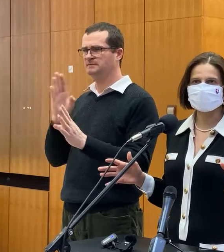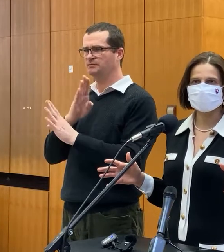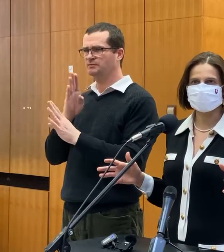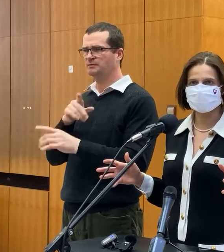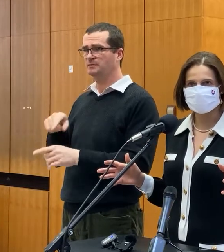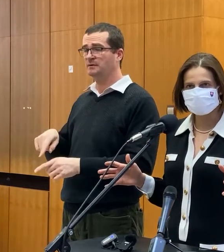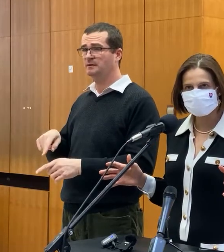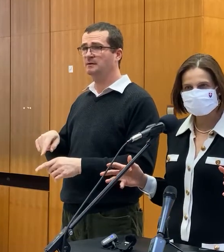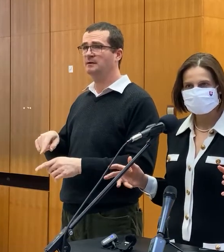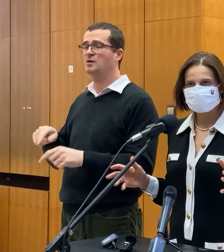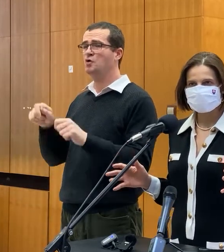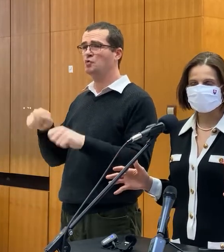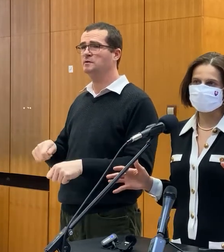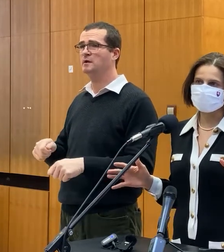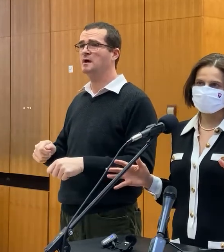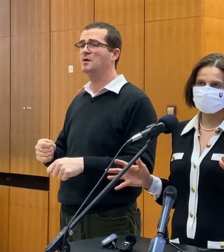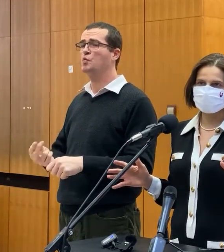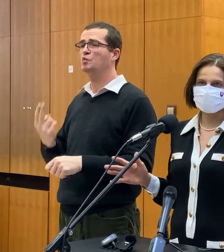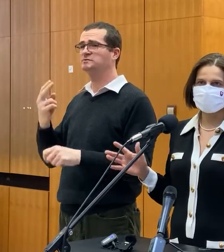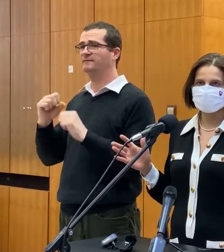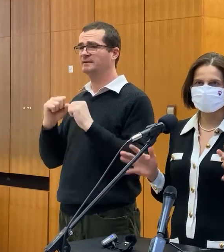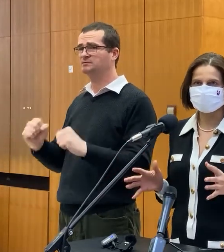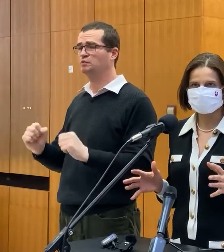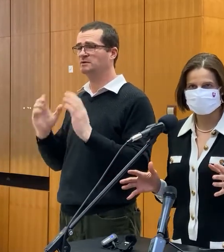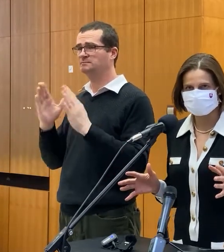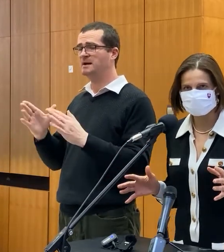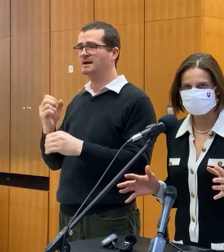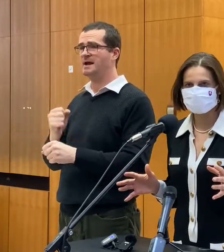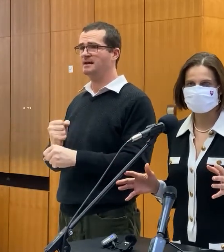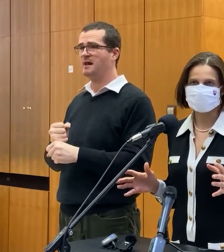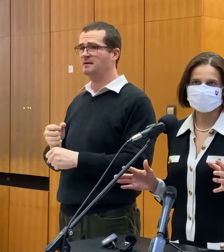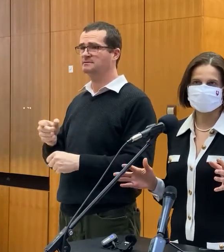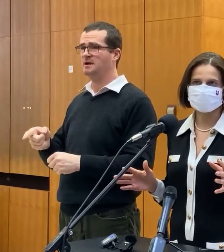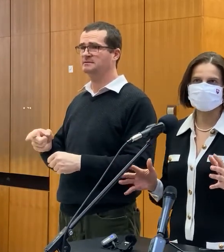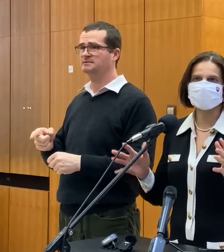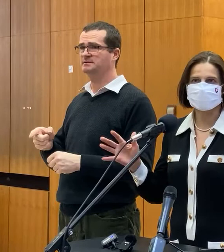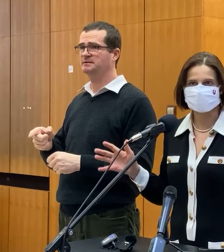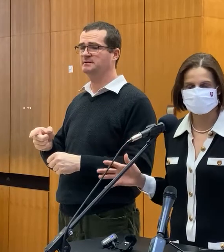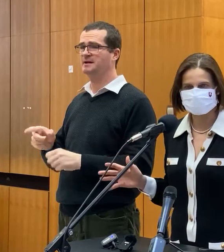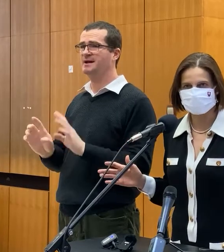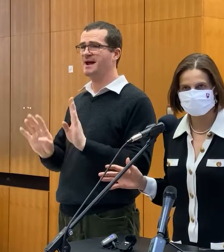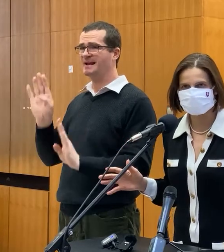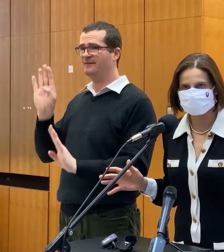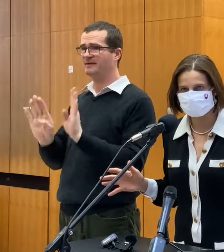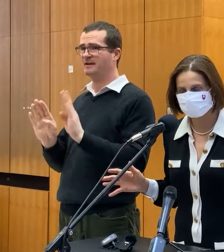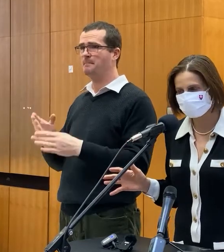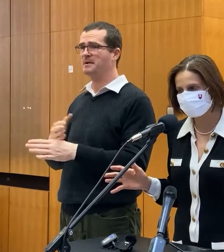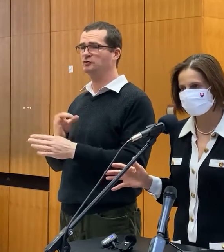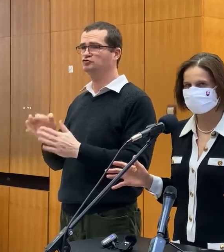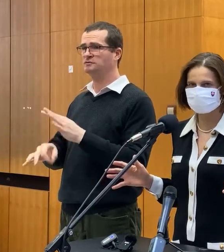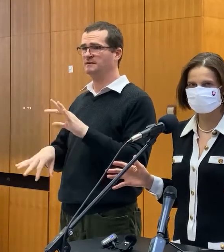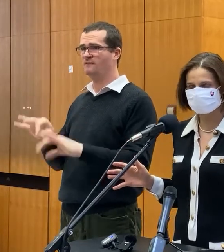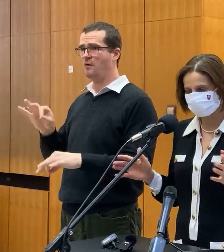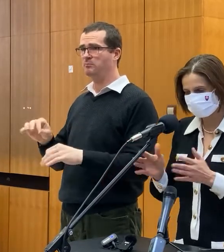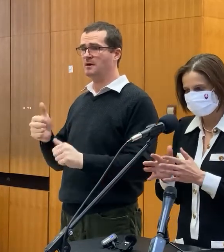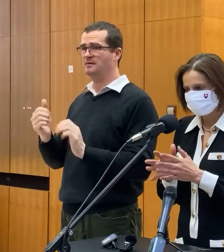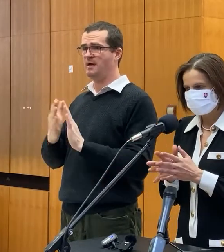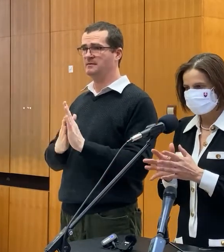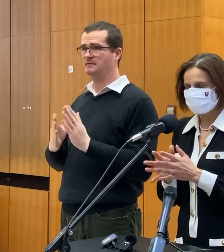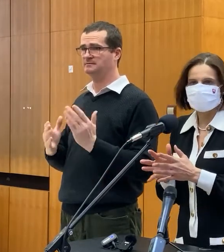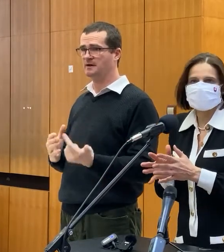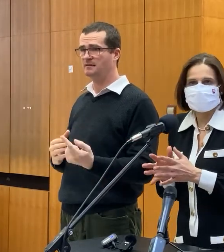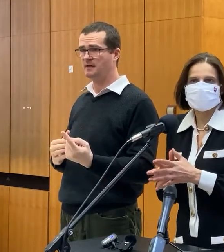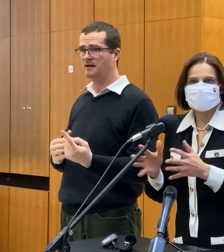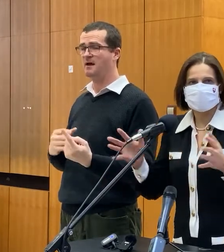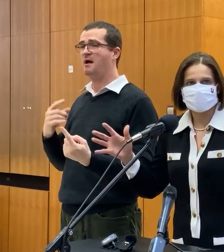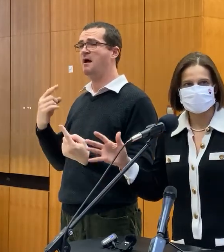rozhodnutie Ústavného súdu smerom k realizácii referenta vlastne o predčasných voľbách na jednej strane.